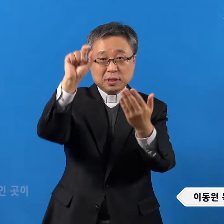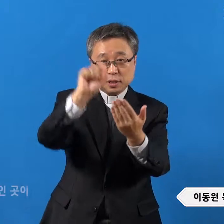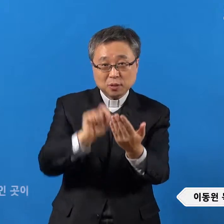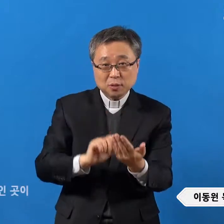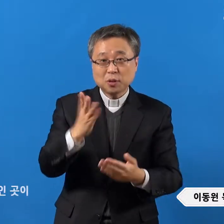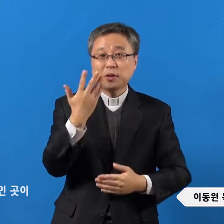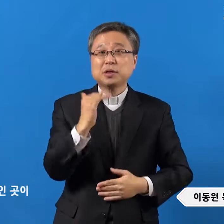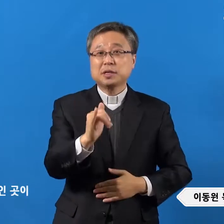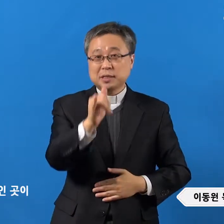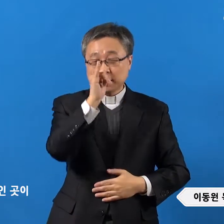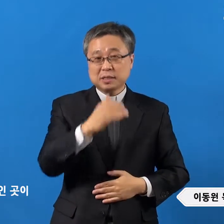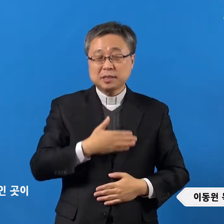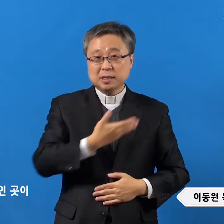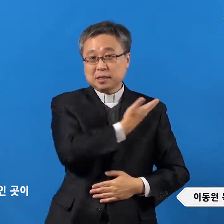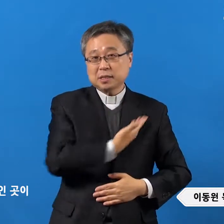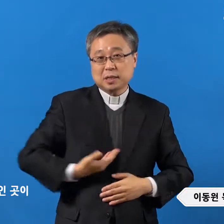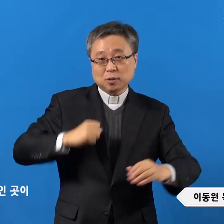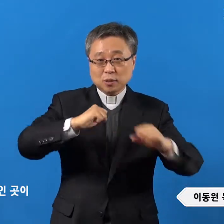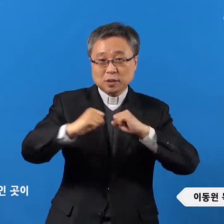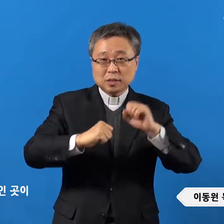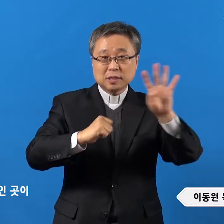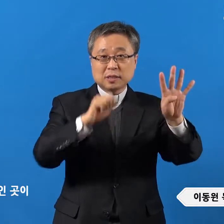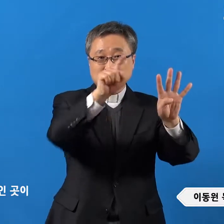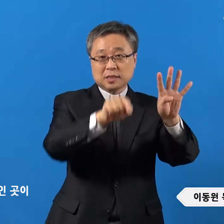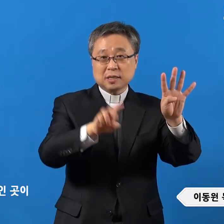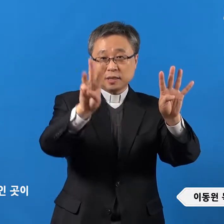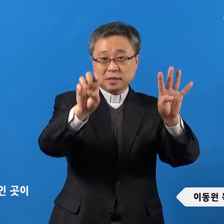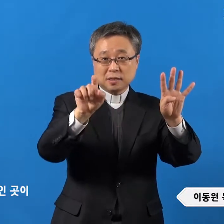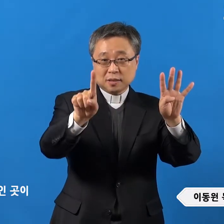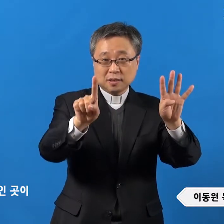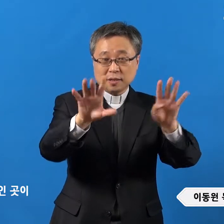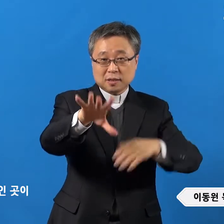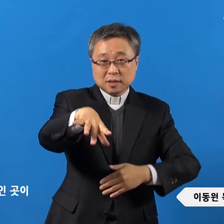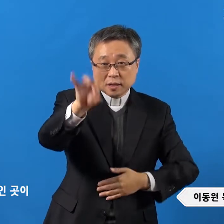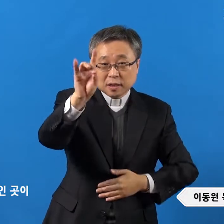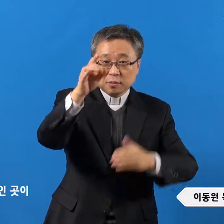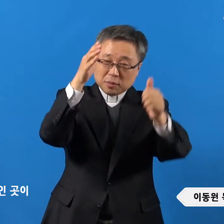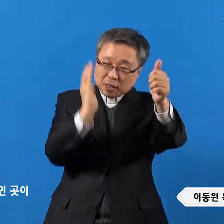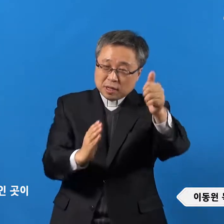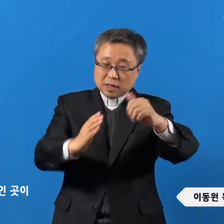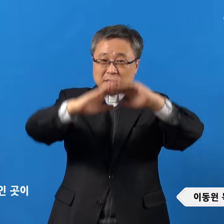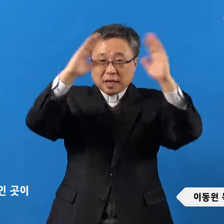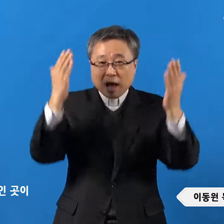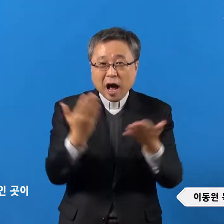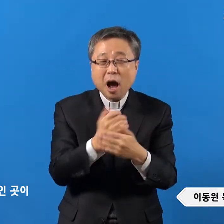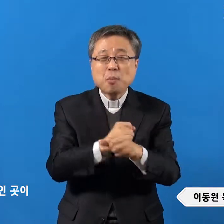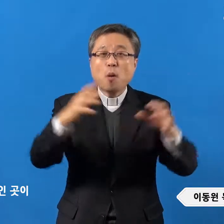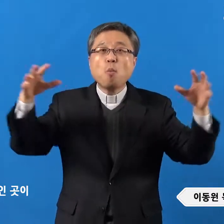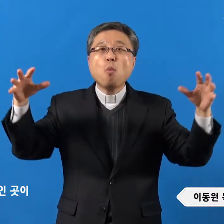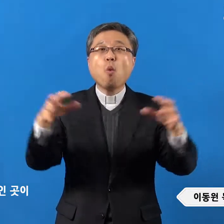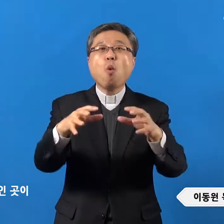같이 읽어보세요. 사도행전 4장 31절 시작. 빌기를 다음에 모인 곳이 뭐